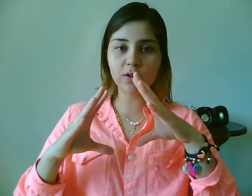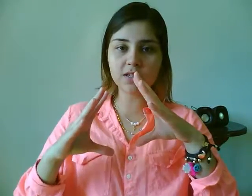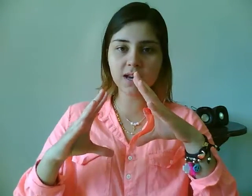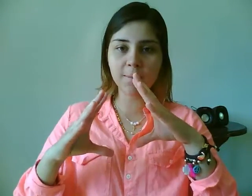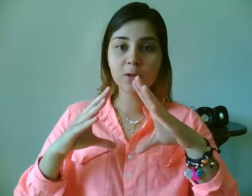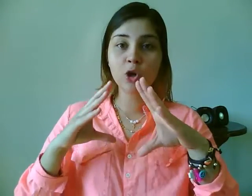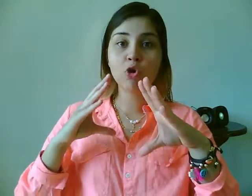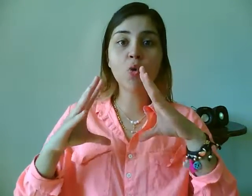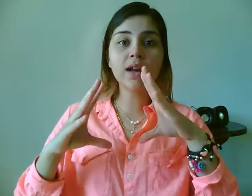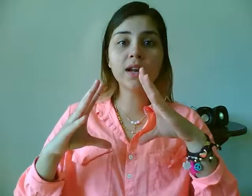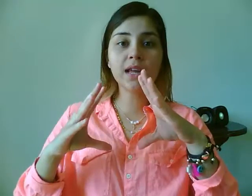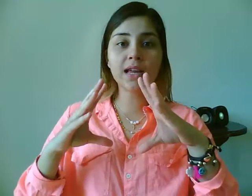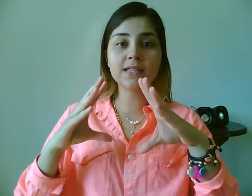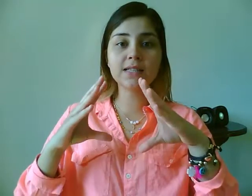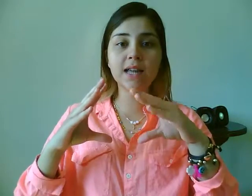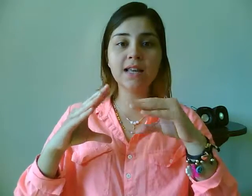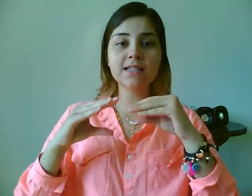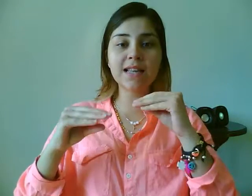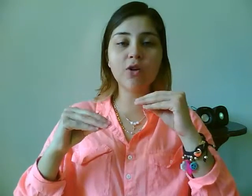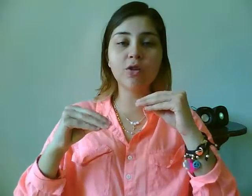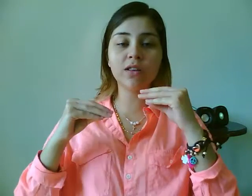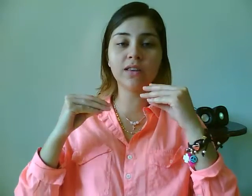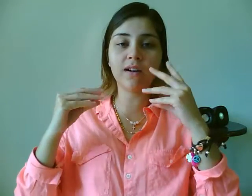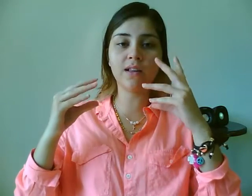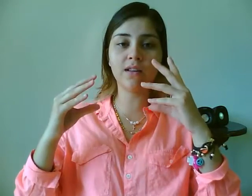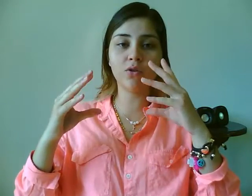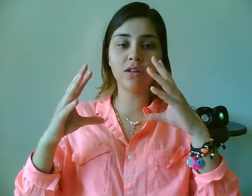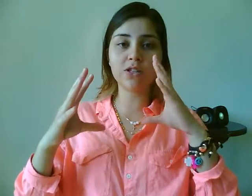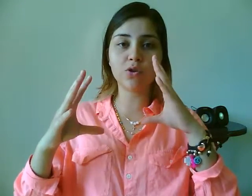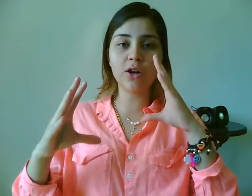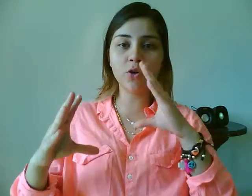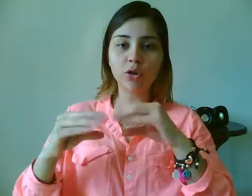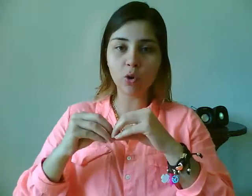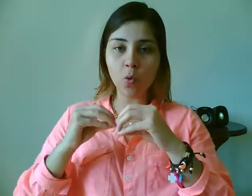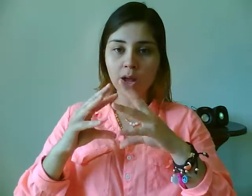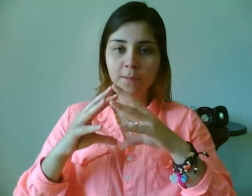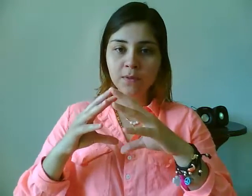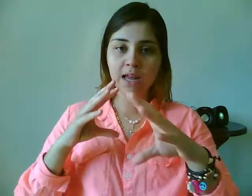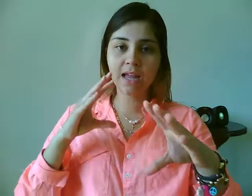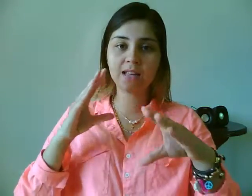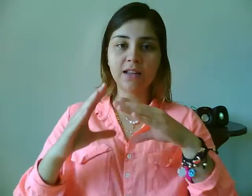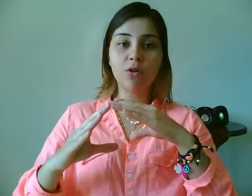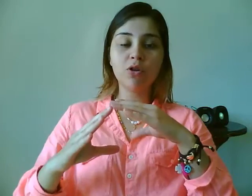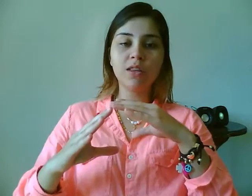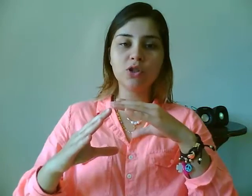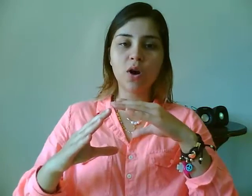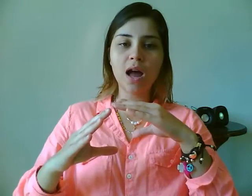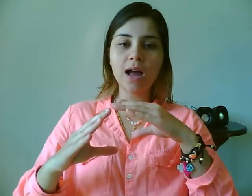inicial. QN es el estado de orientación al norte. QE es el estado de orientación